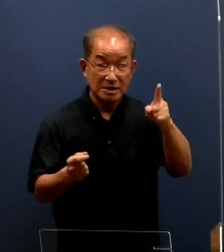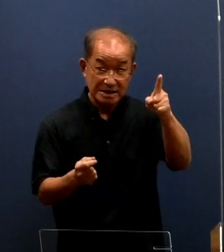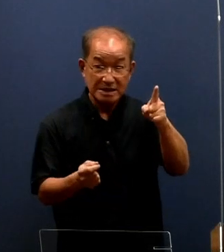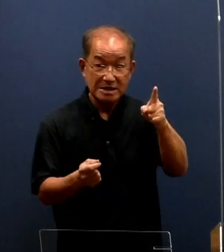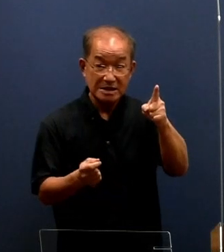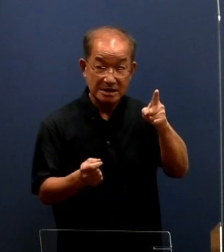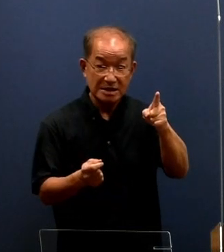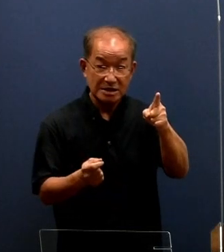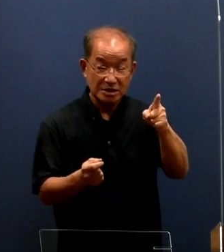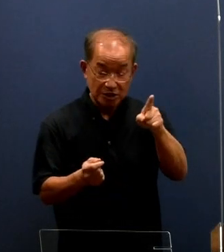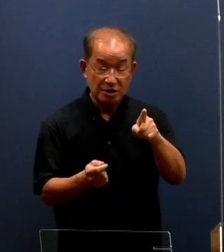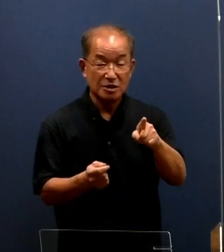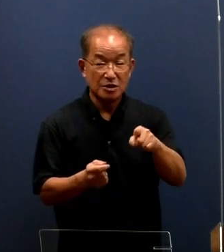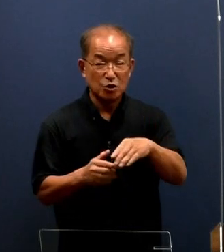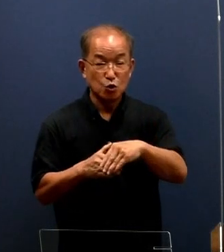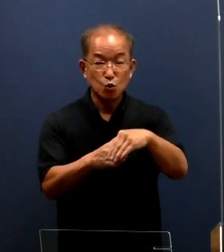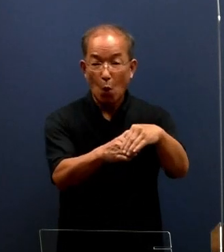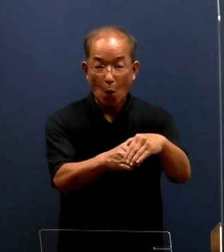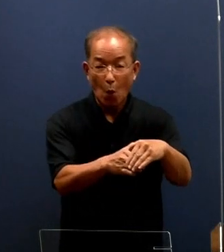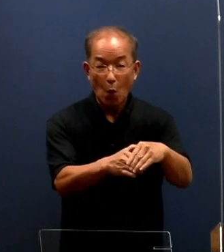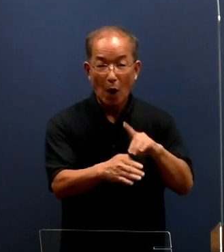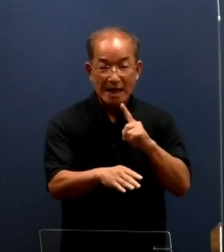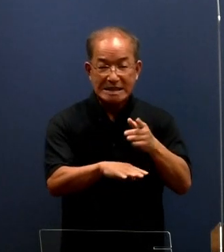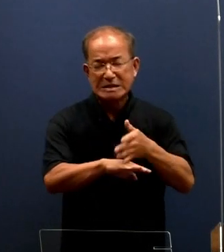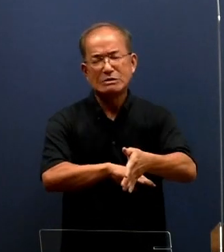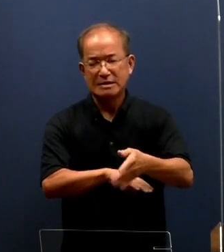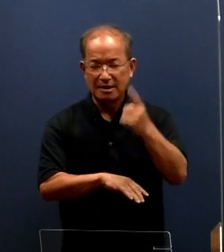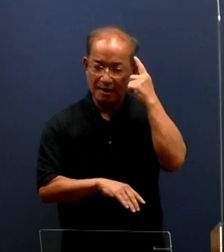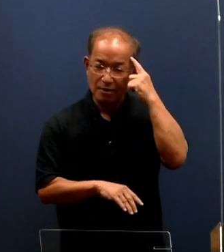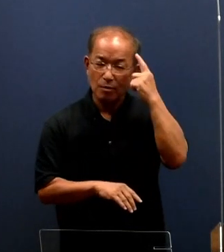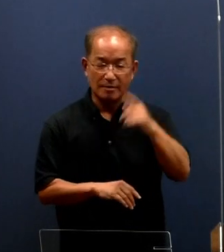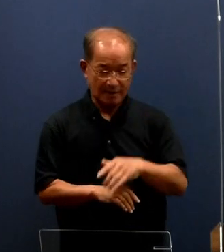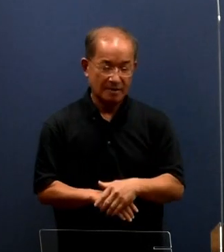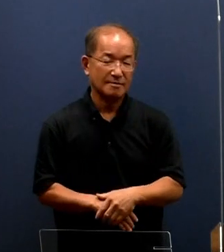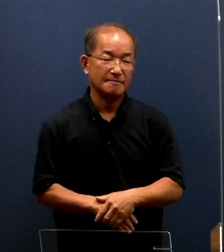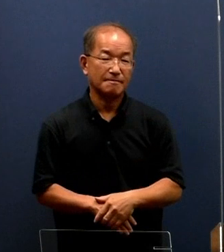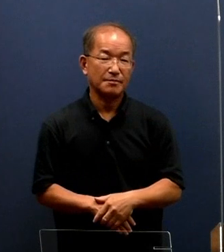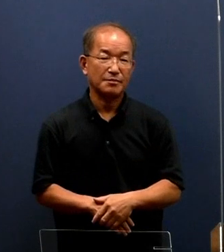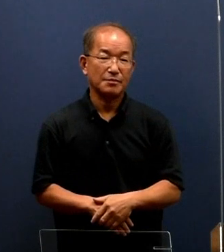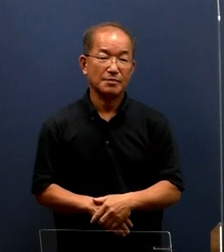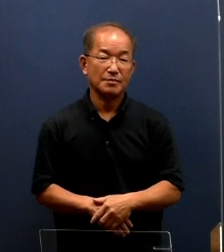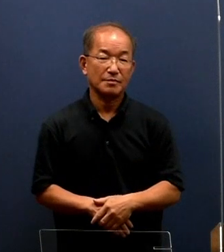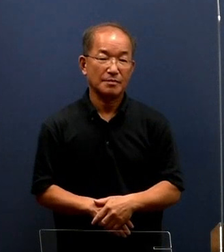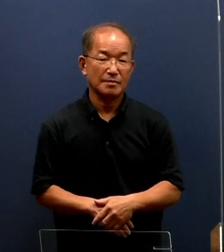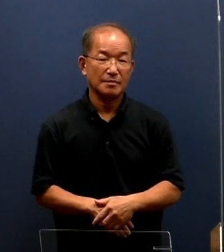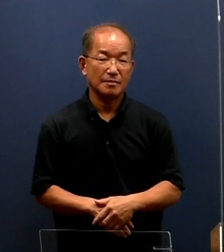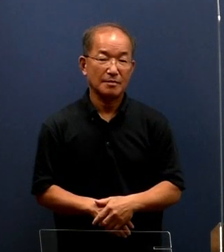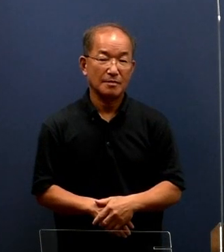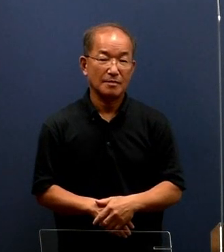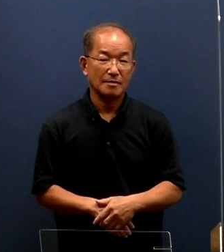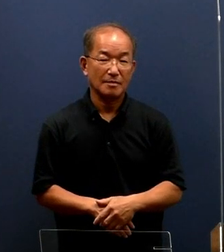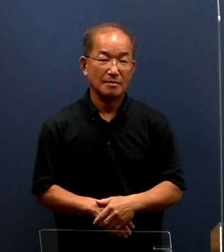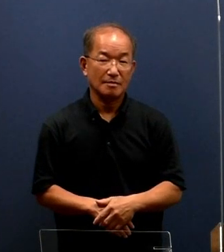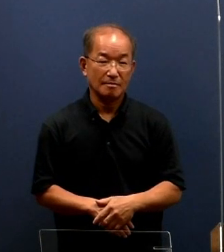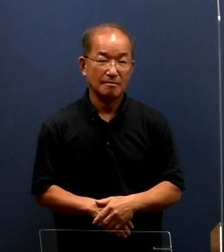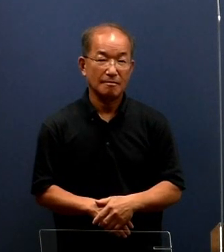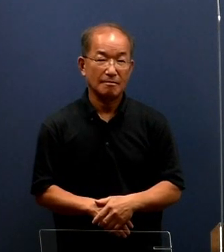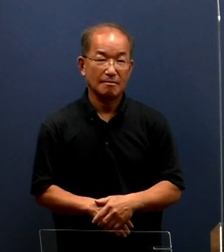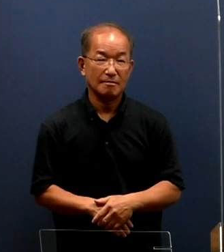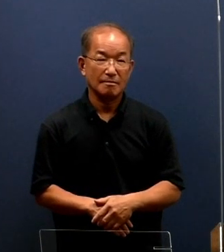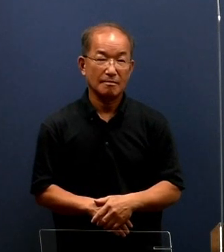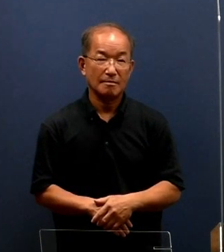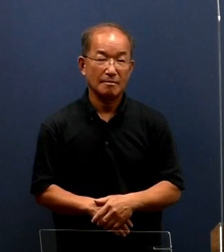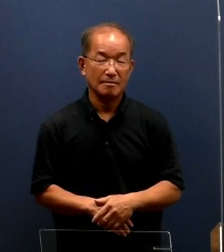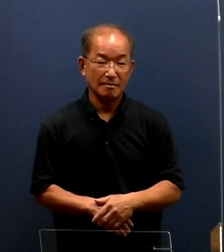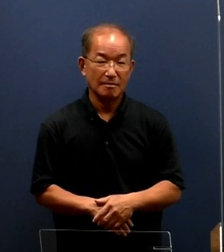だと思いますけどね。国主導は言い過ぎだと思いますけど、 多分主導するのは多分議論を主導するの